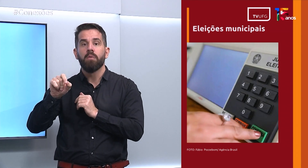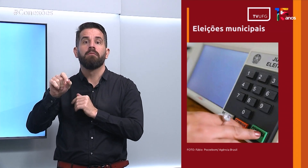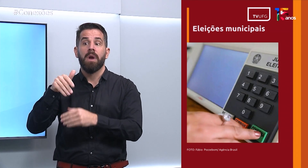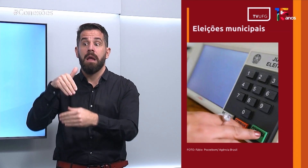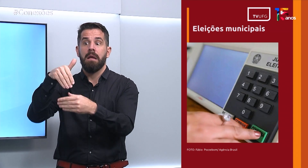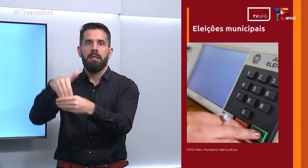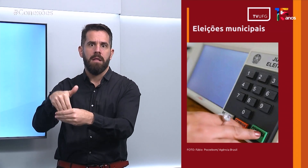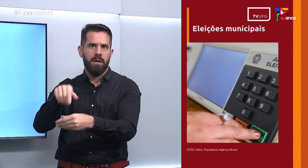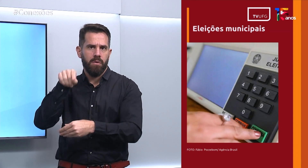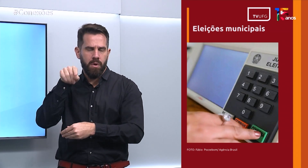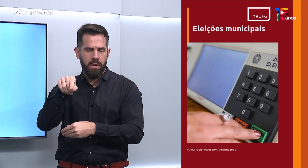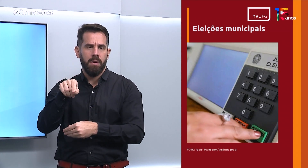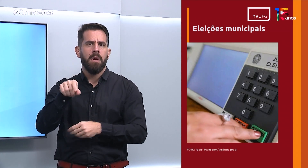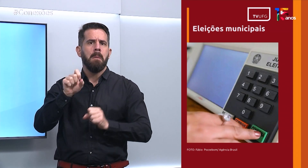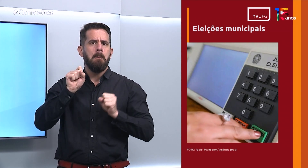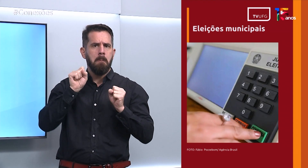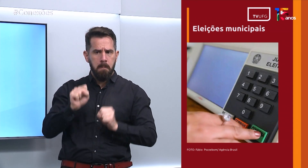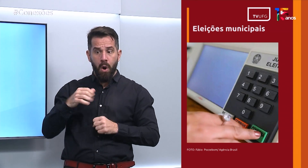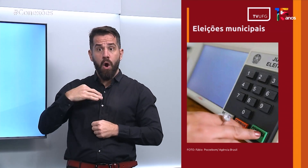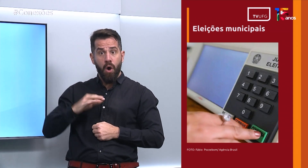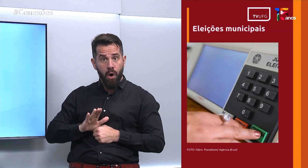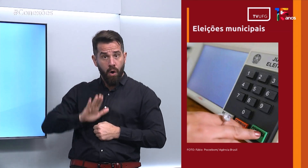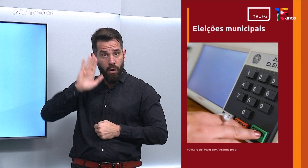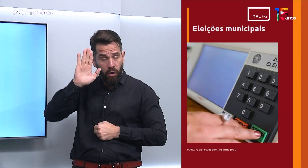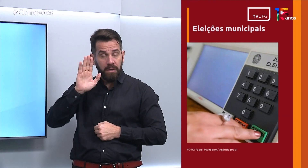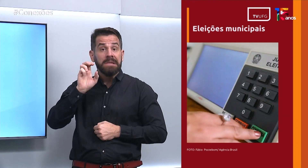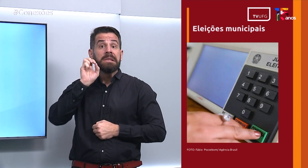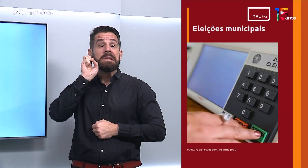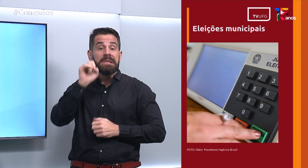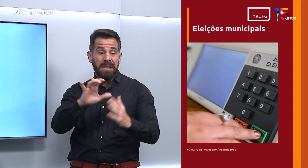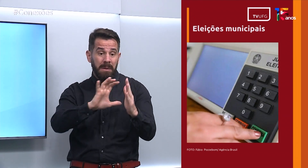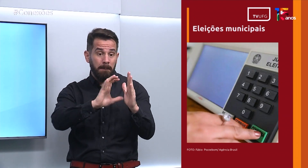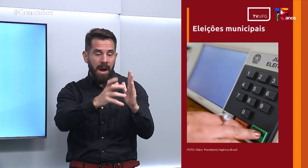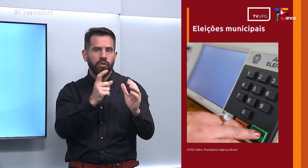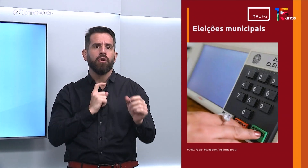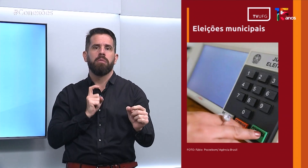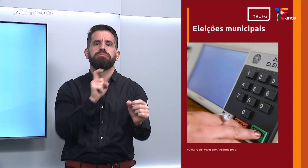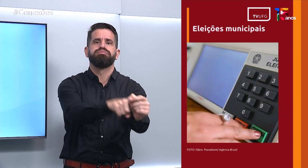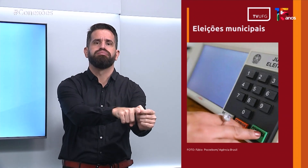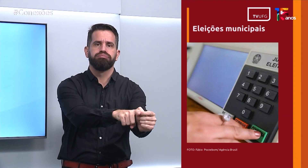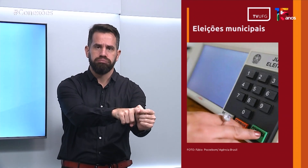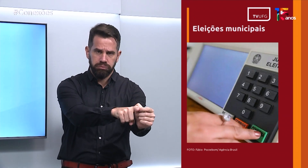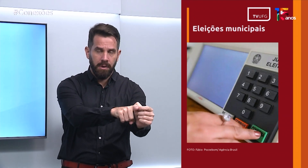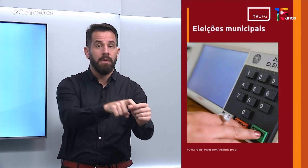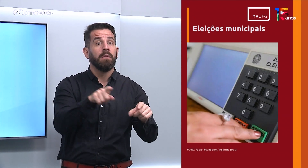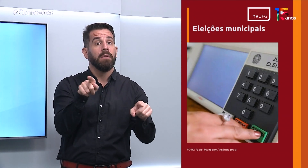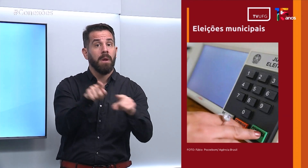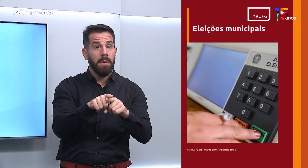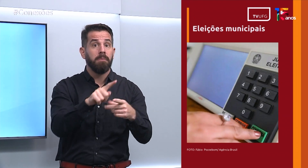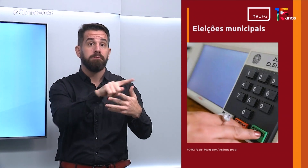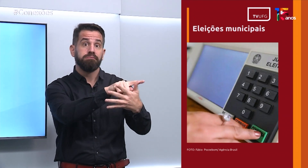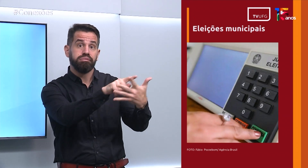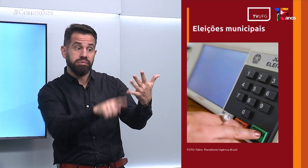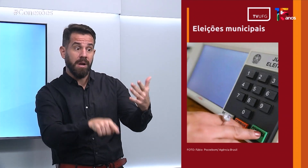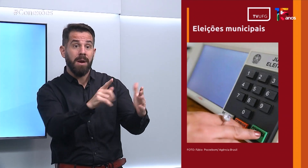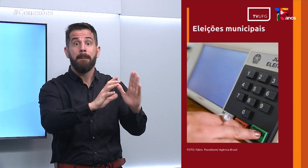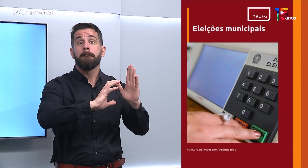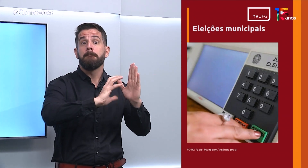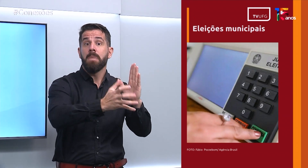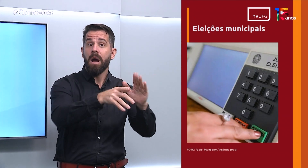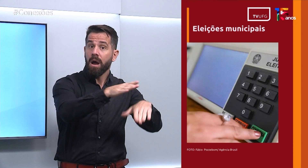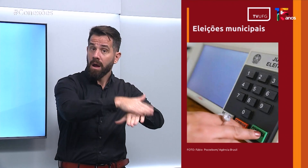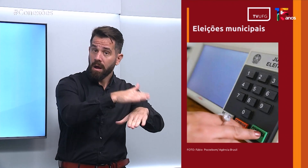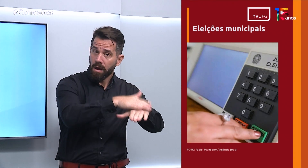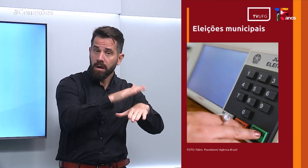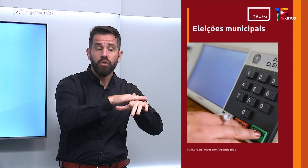se candidatar as pessoas que estiverem associadas a um partido político. E são esses partidos que definem